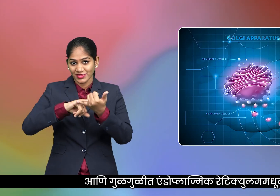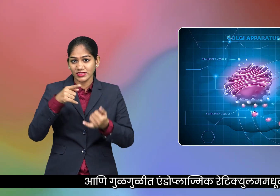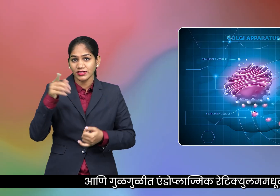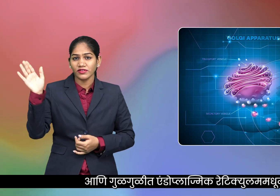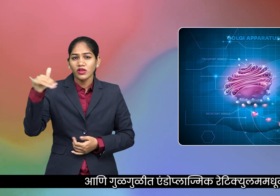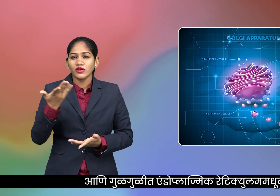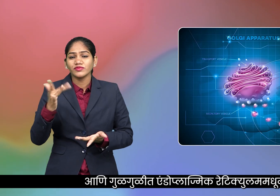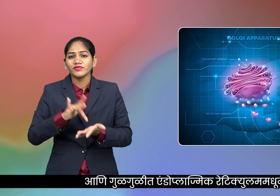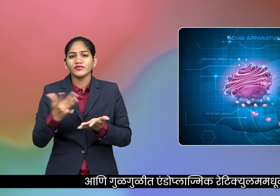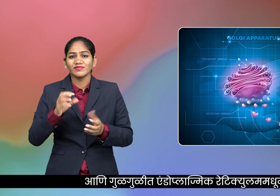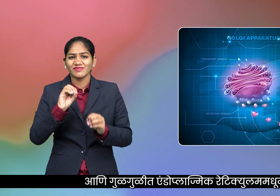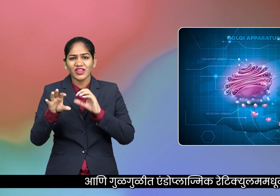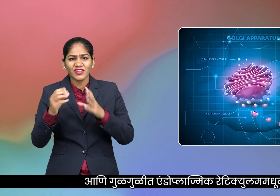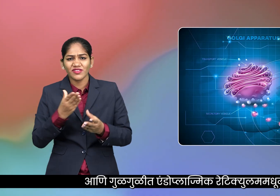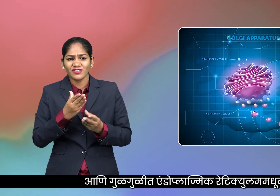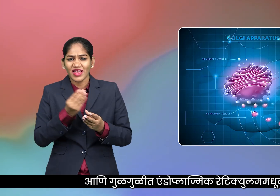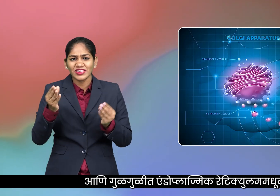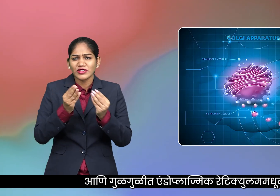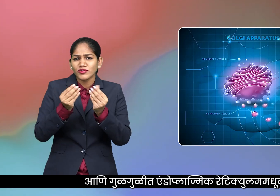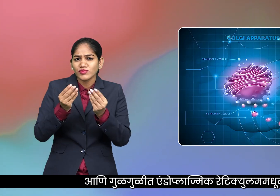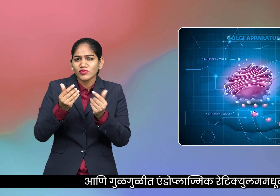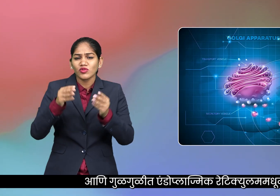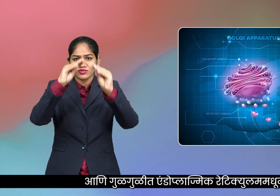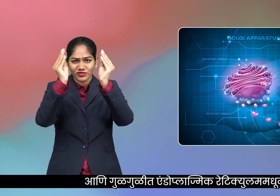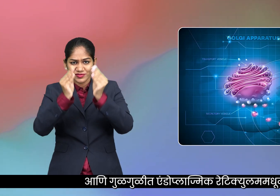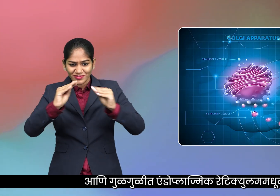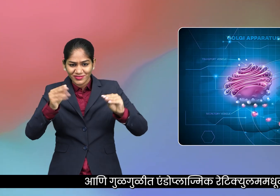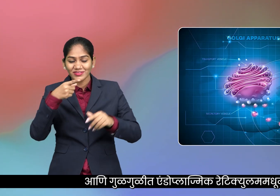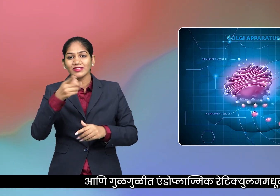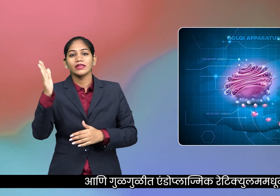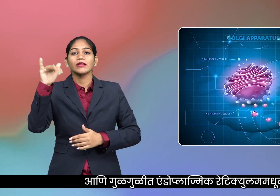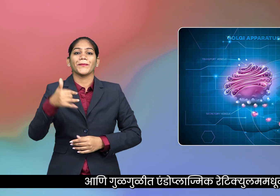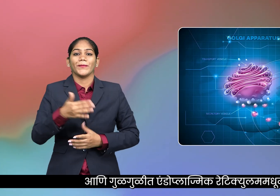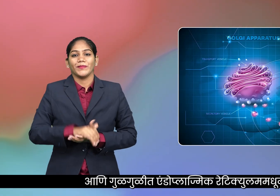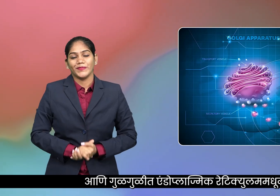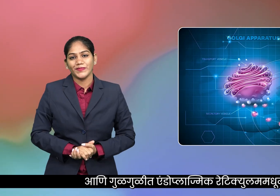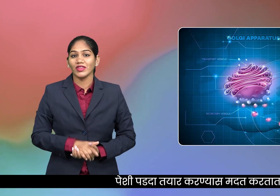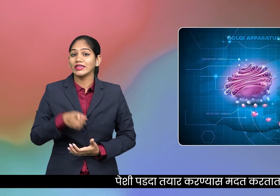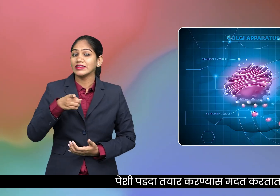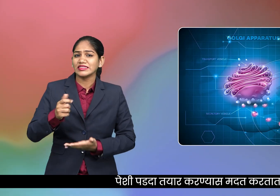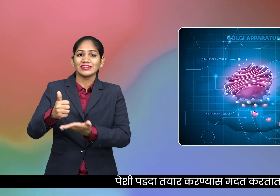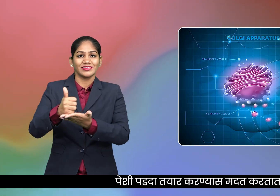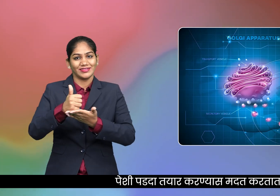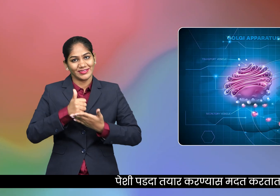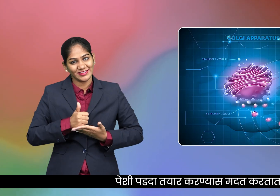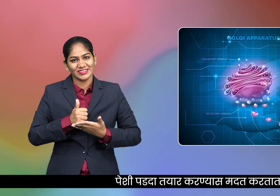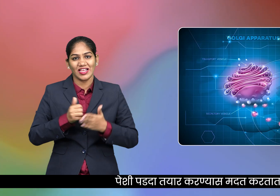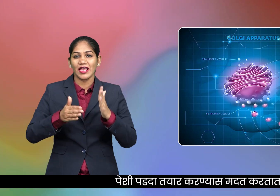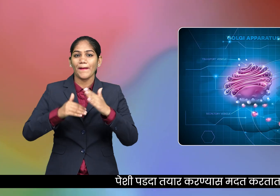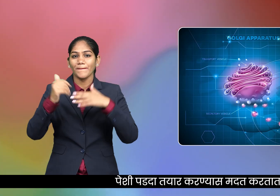एंडोप्लाझ्मिक रेटिक्युलमधून येतात पेशी पडदा तयार करण्यास मदत